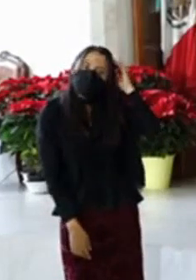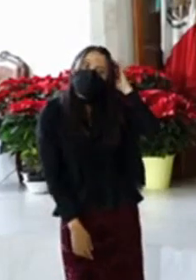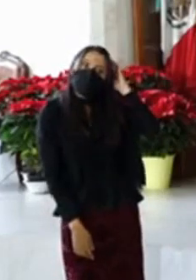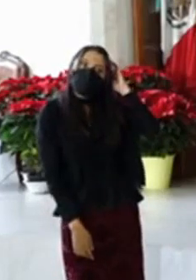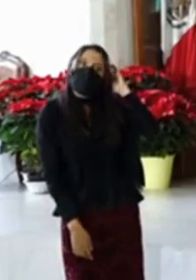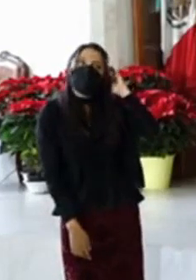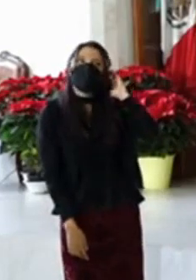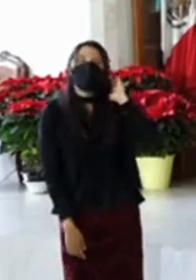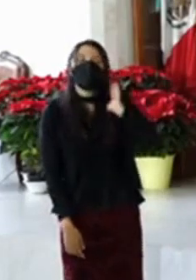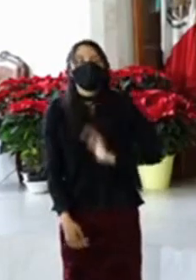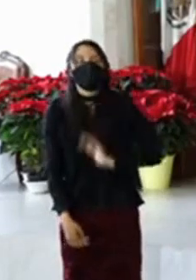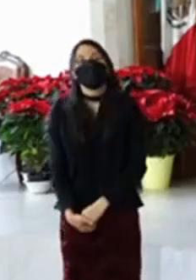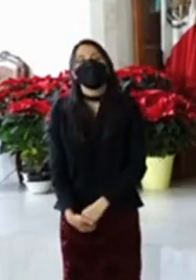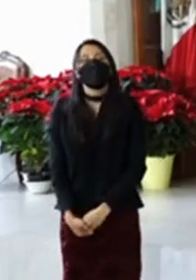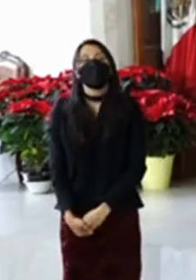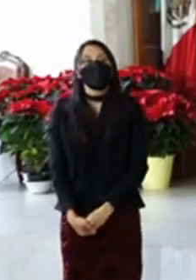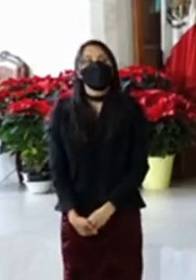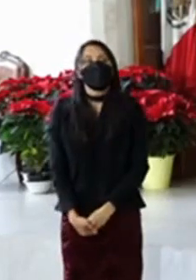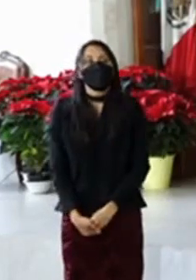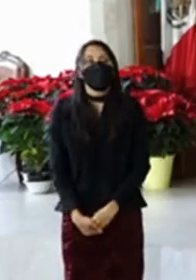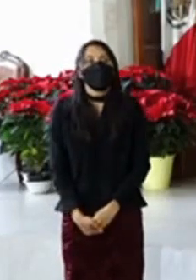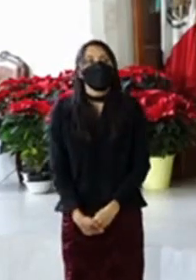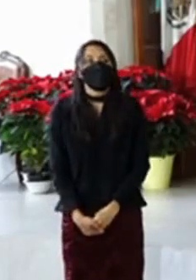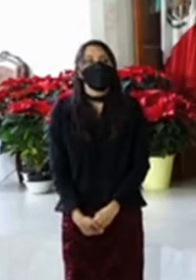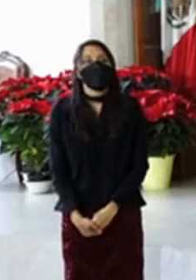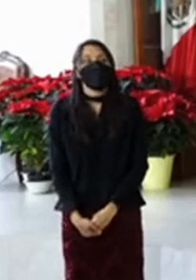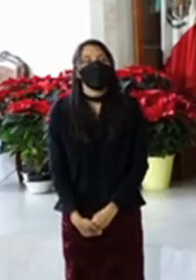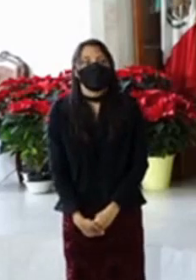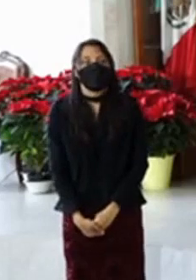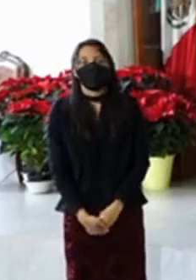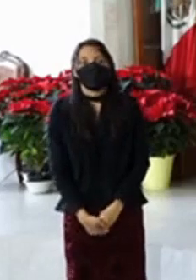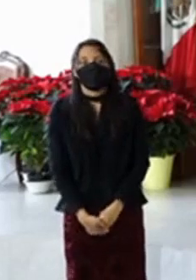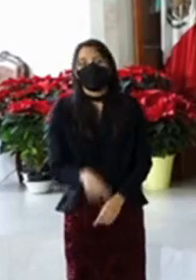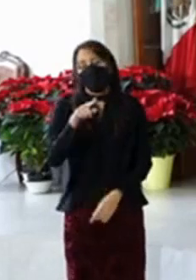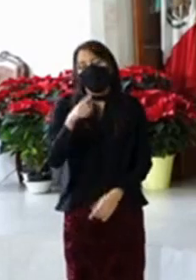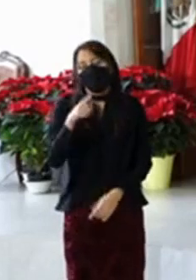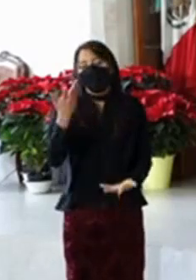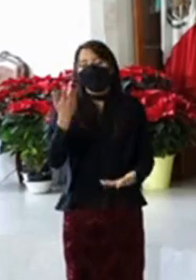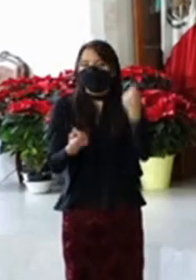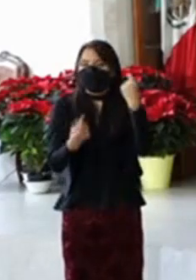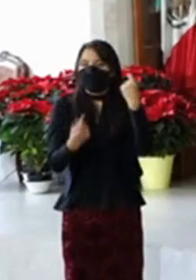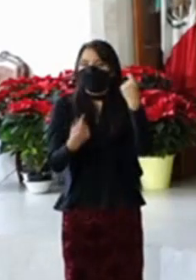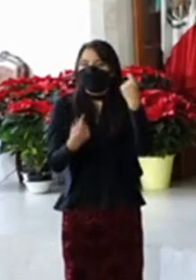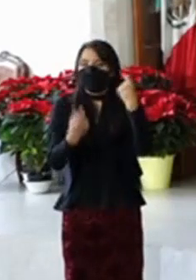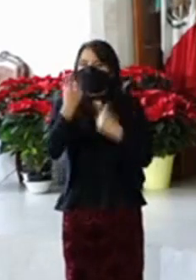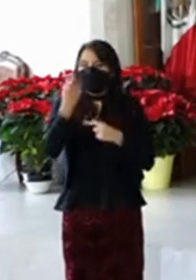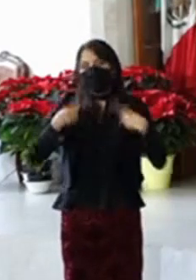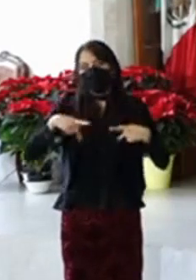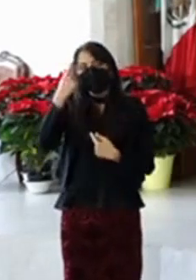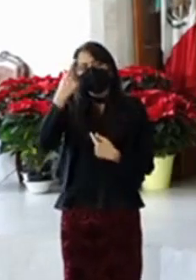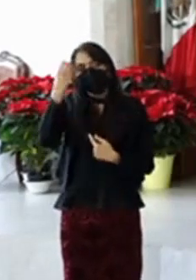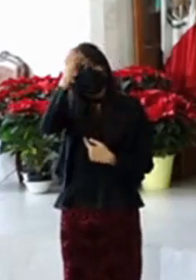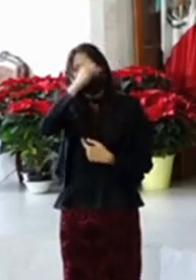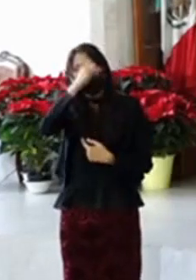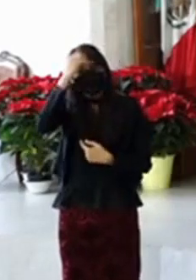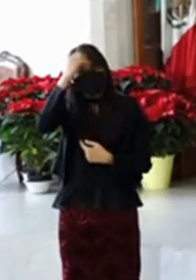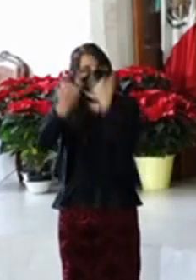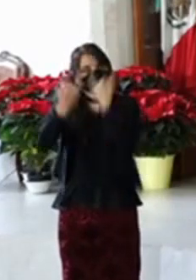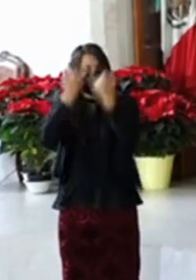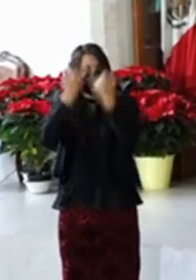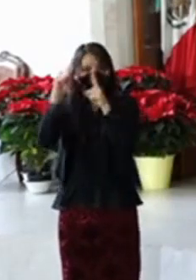que llevó precisamente en una acusación manipulada a nuestro Señor Jesucristo en la